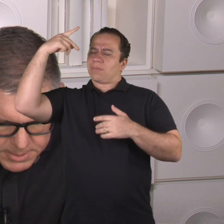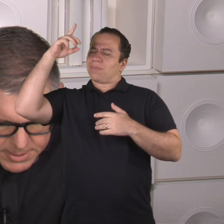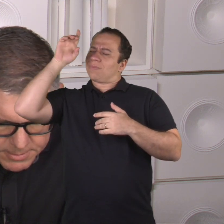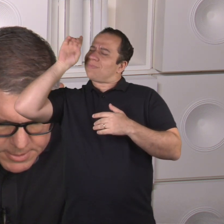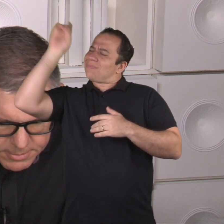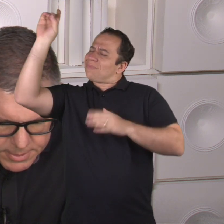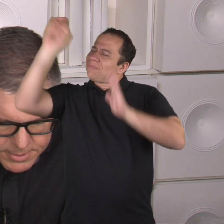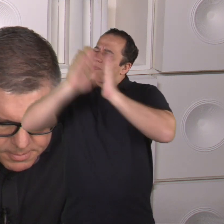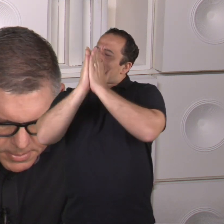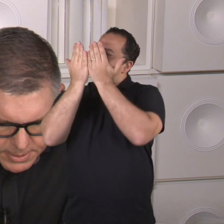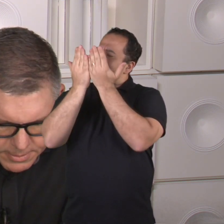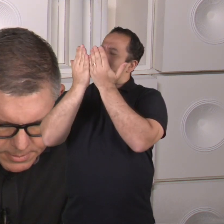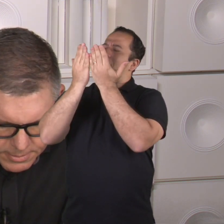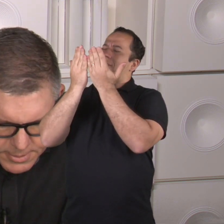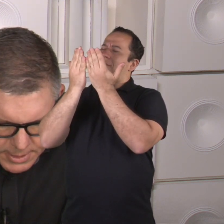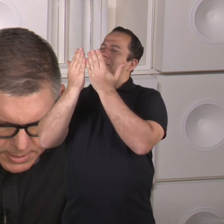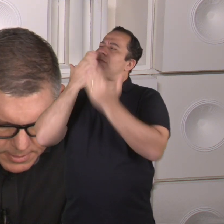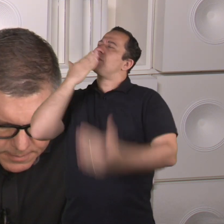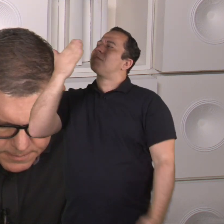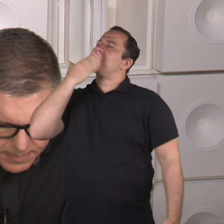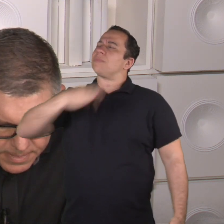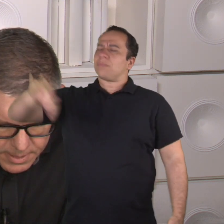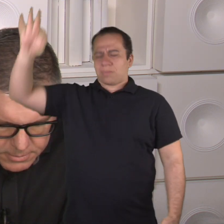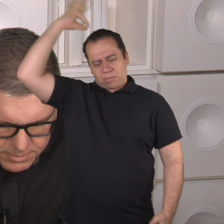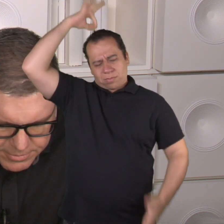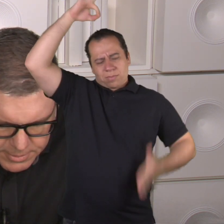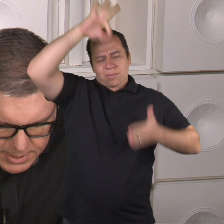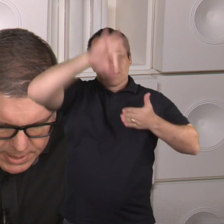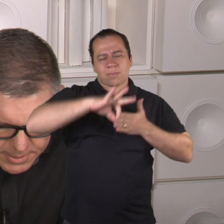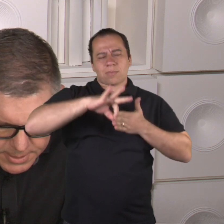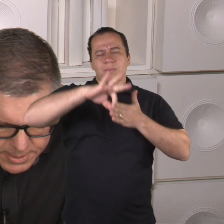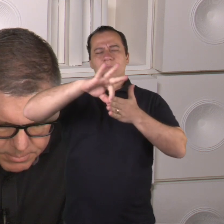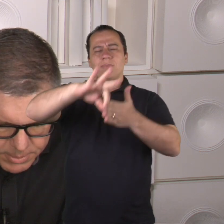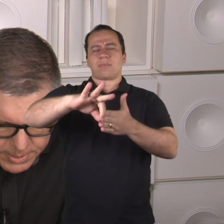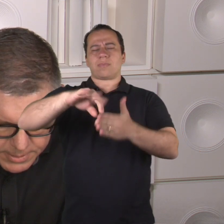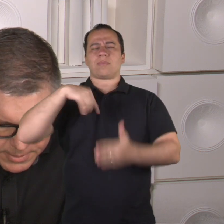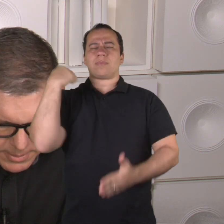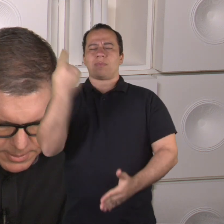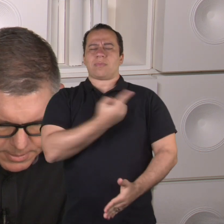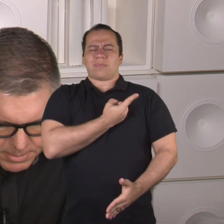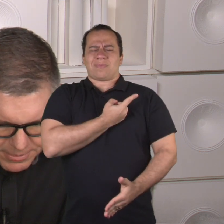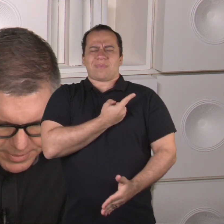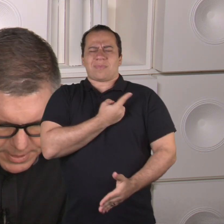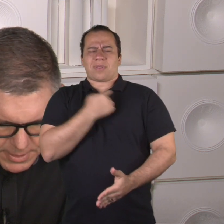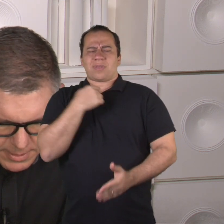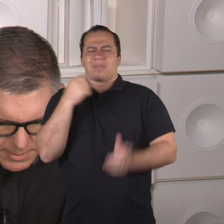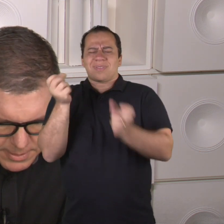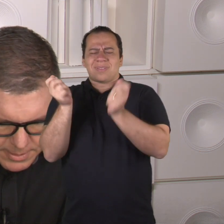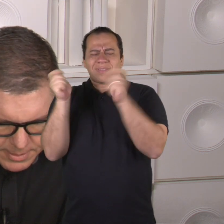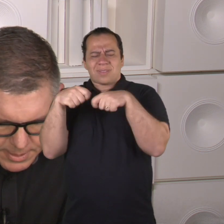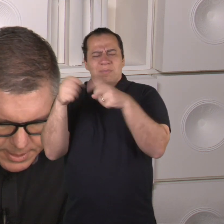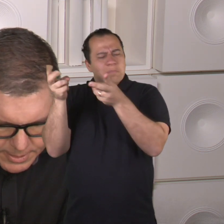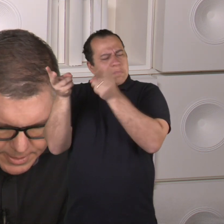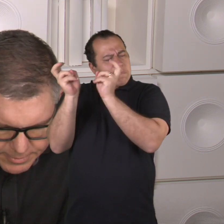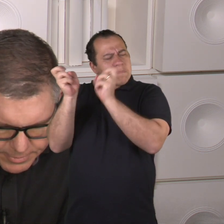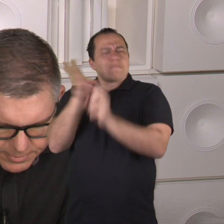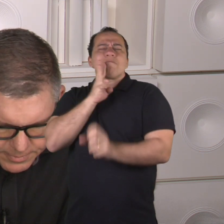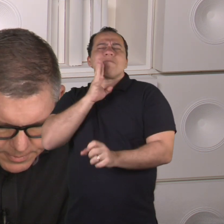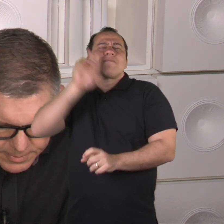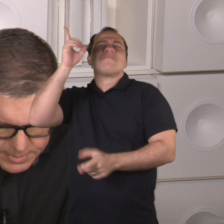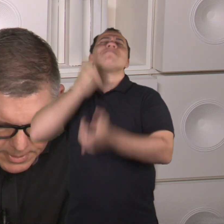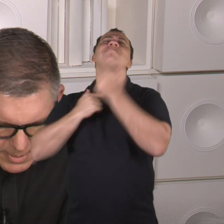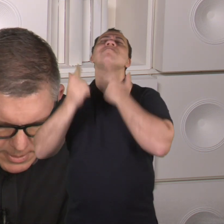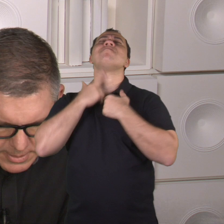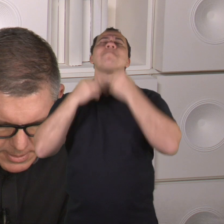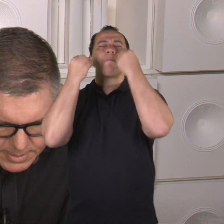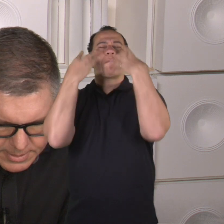E te pedimos que o teu Espírito nos guie à tua vontade, que é boa, perfeita e agradável.